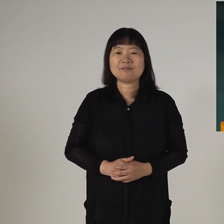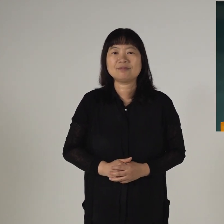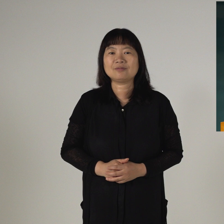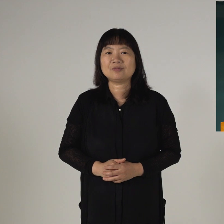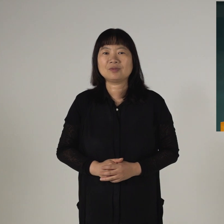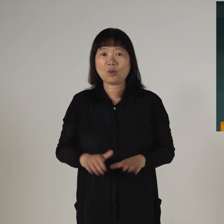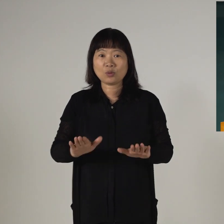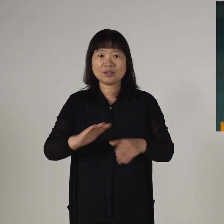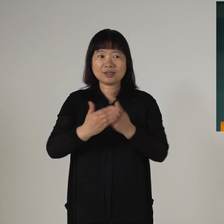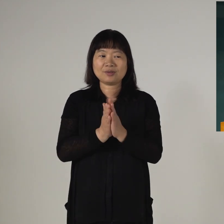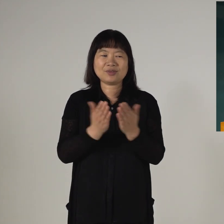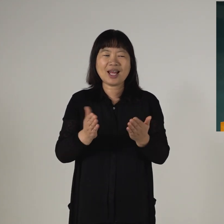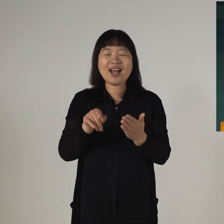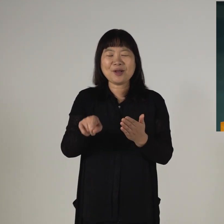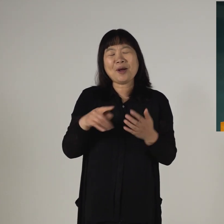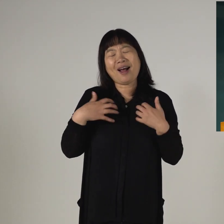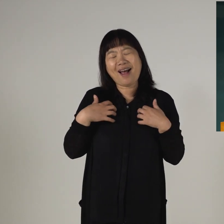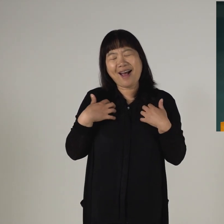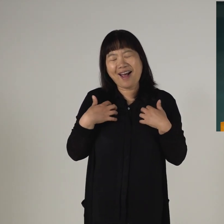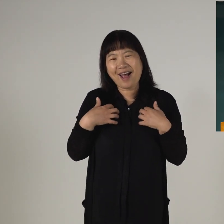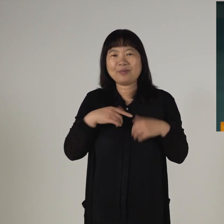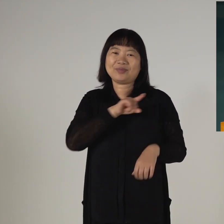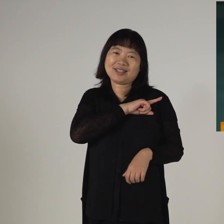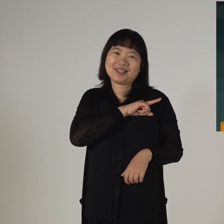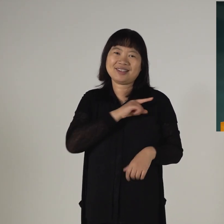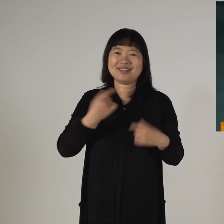저는 오늘 본문의 이 대목이 제일 재밌는 것 같아요.